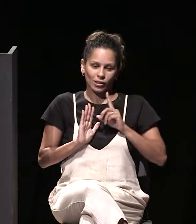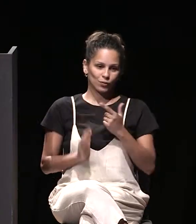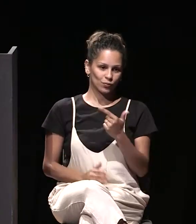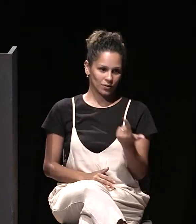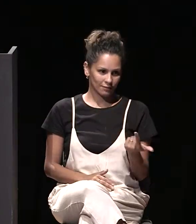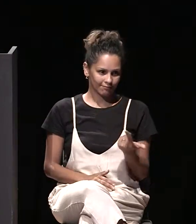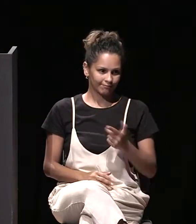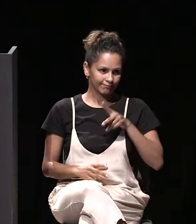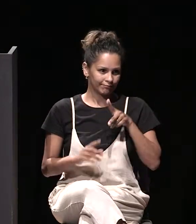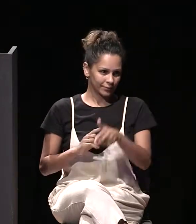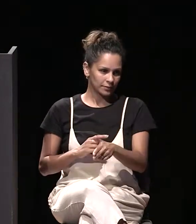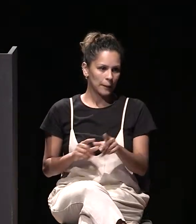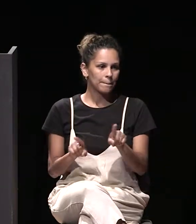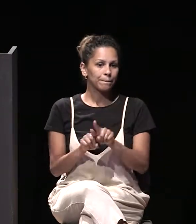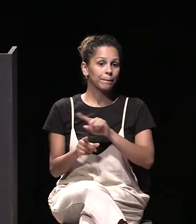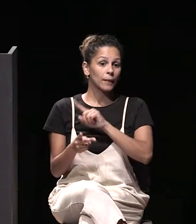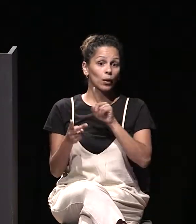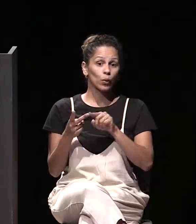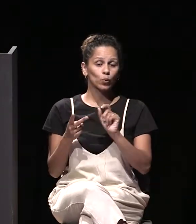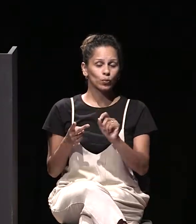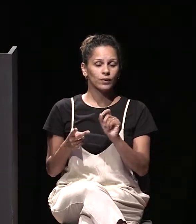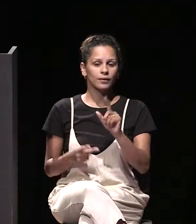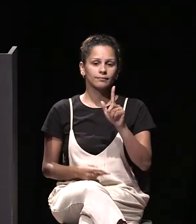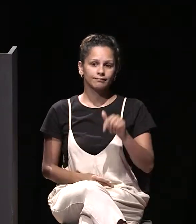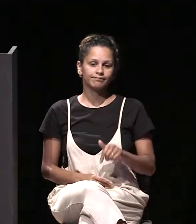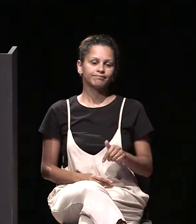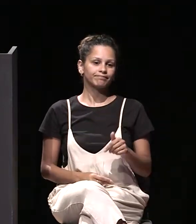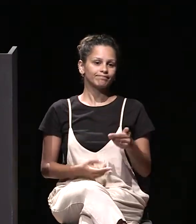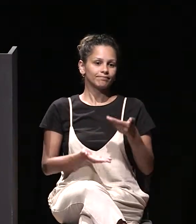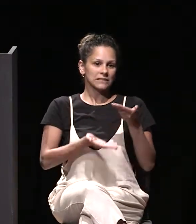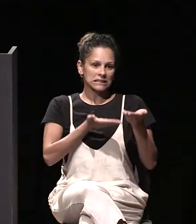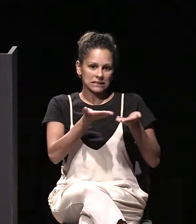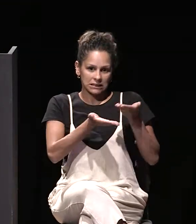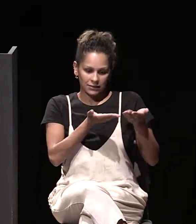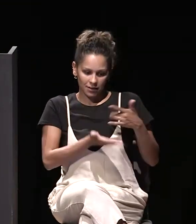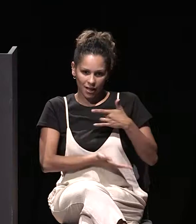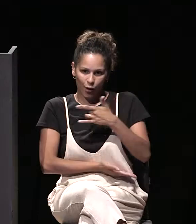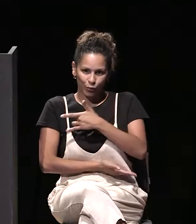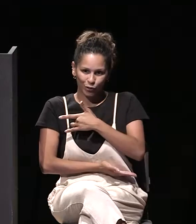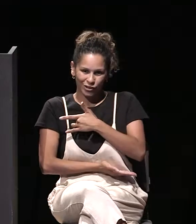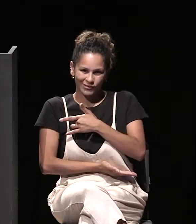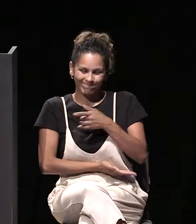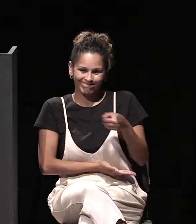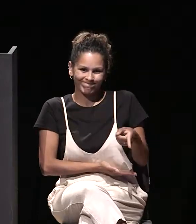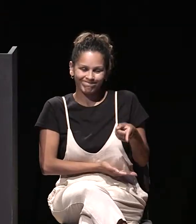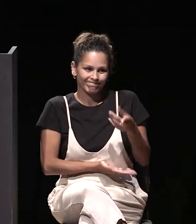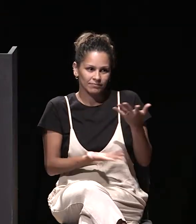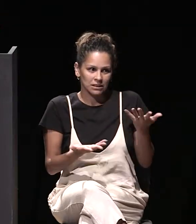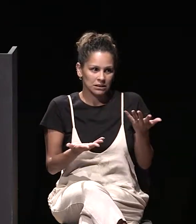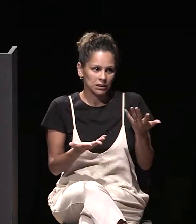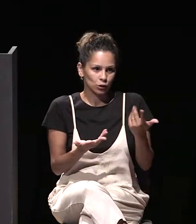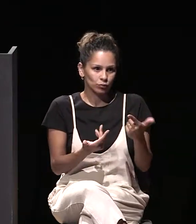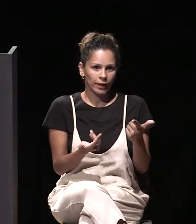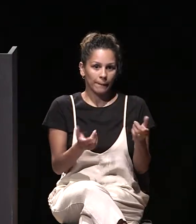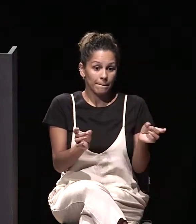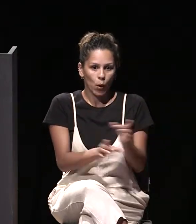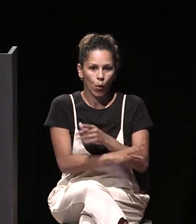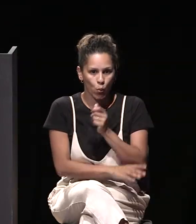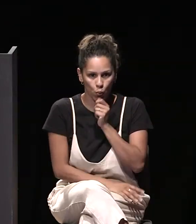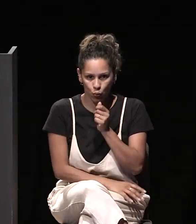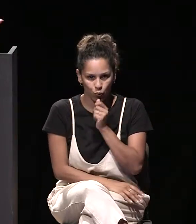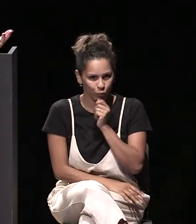questão são os serviços de saúde despreparados e de difícil acesso. Despreparado por essa mesma